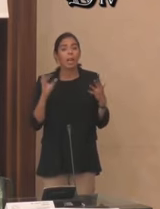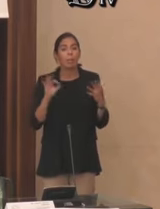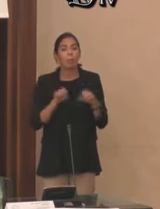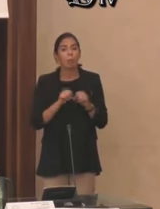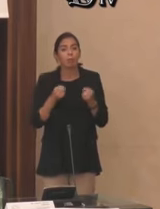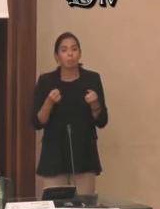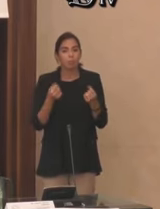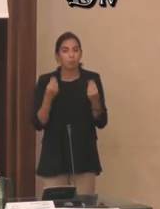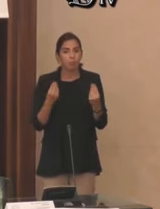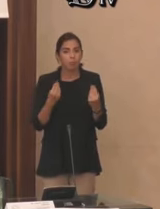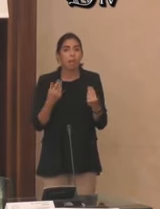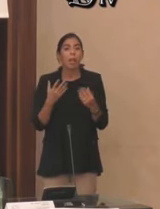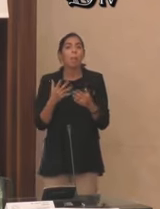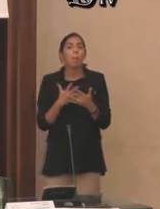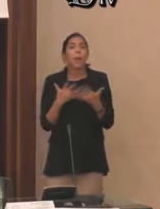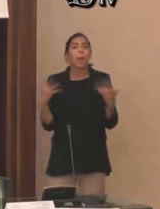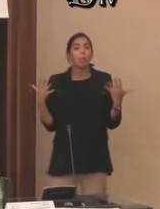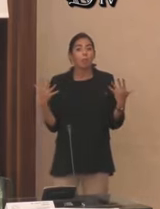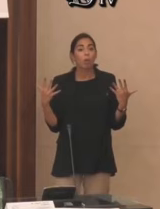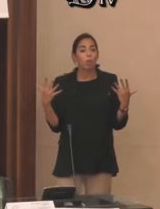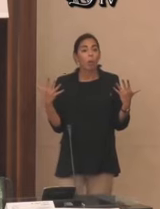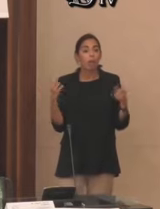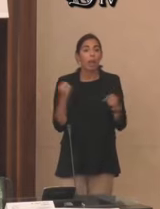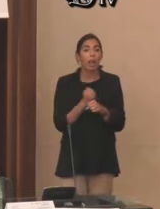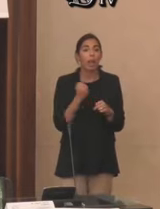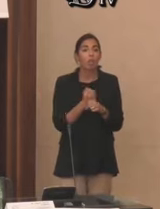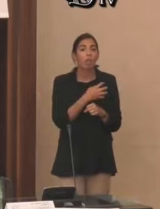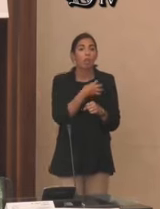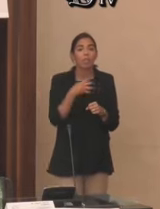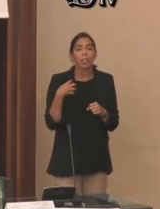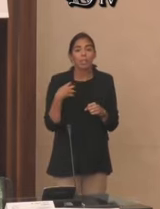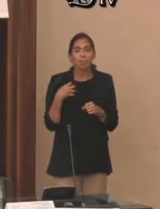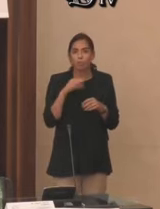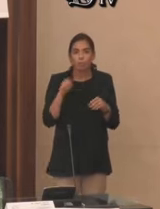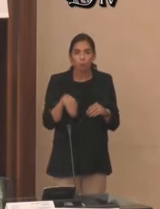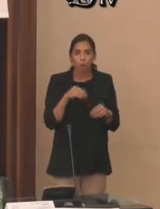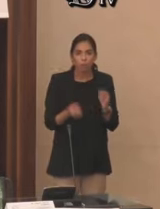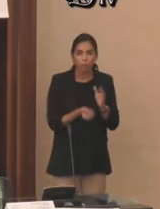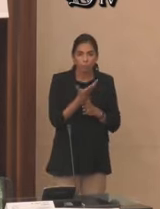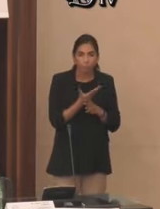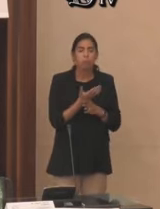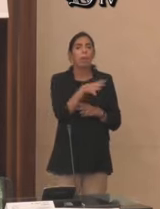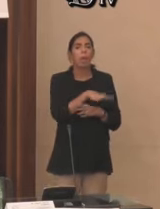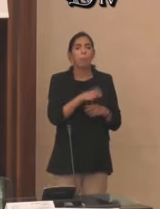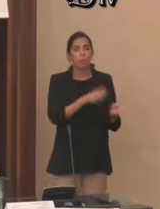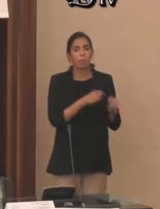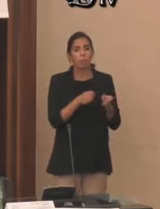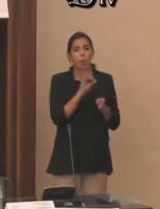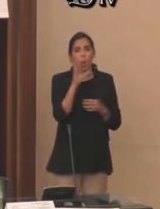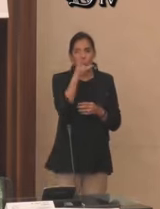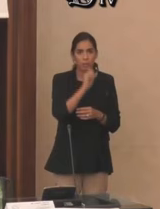gran parte dei lavori scientifici sono stati fatti in ambiente ospedaliero universitario e quindi è stata vista solo una parte della